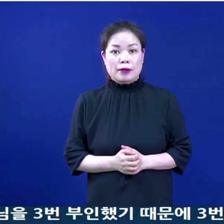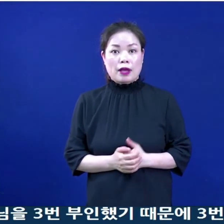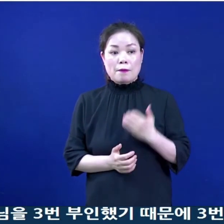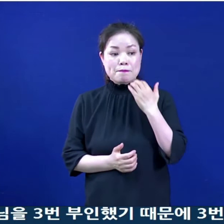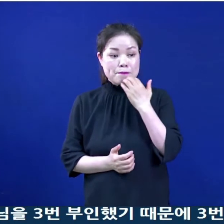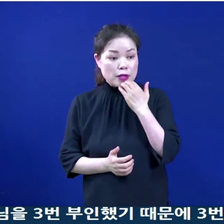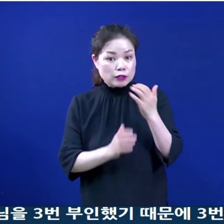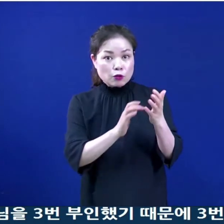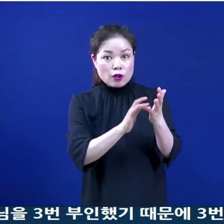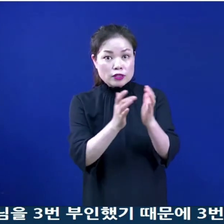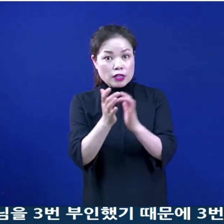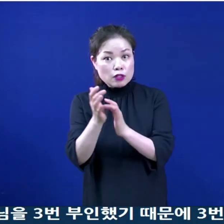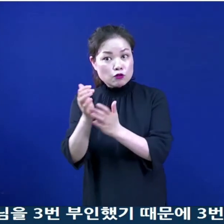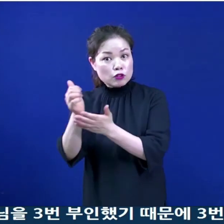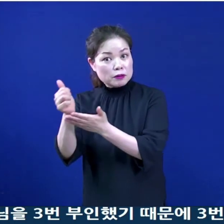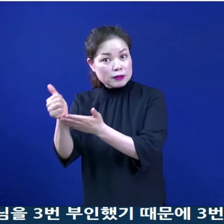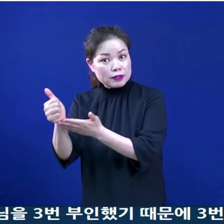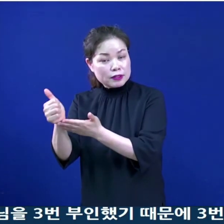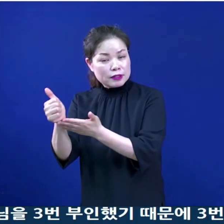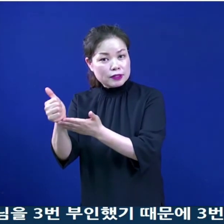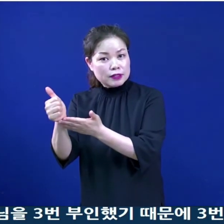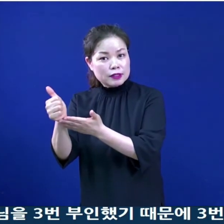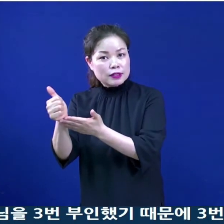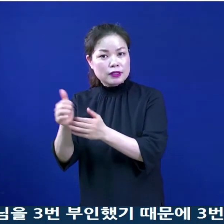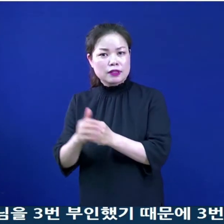베드로가 예수님을